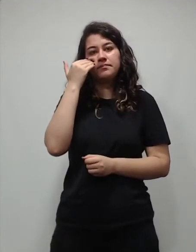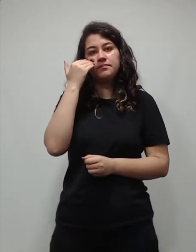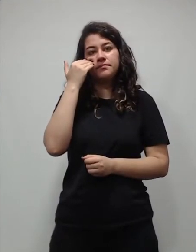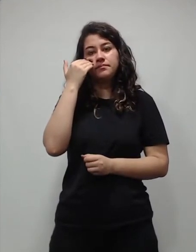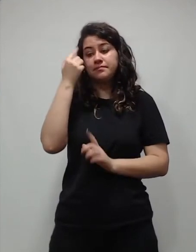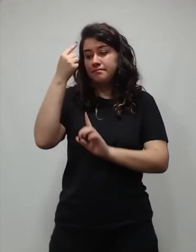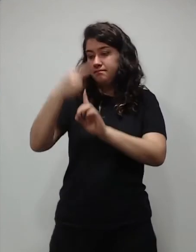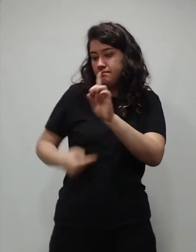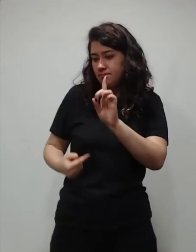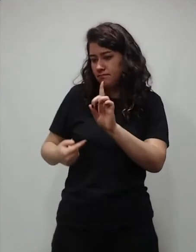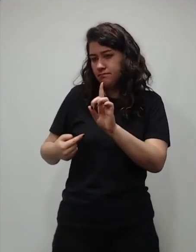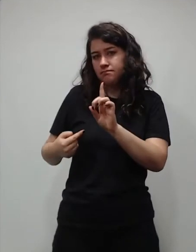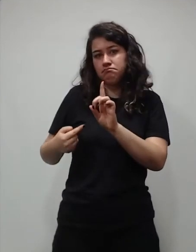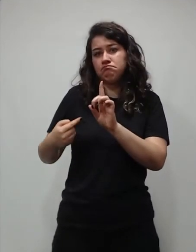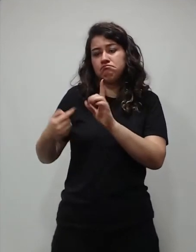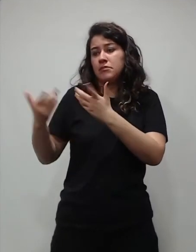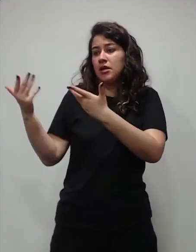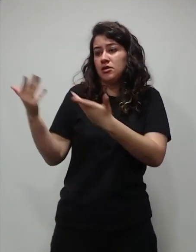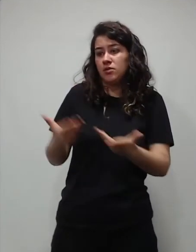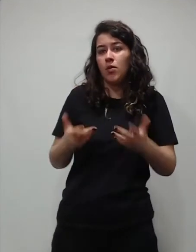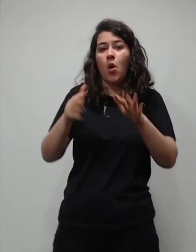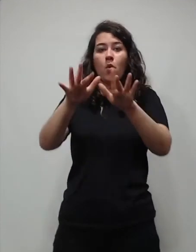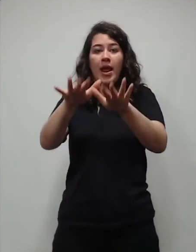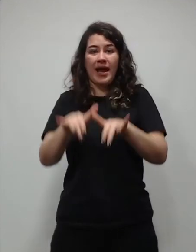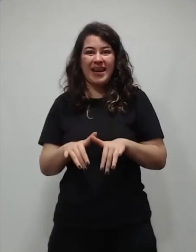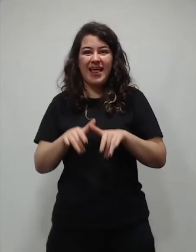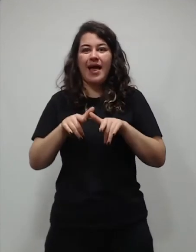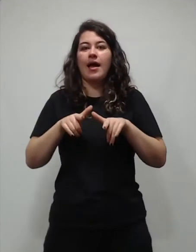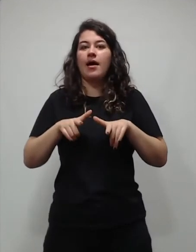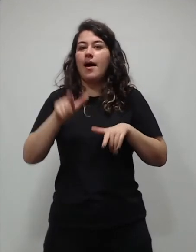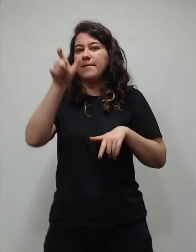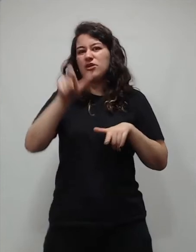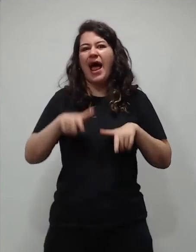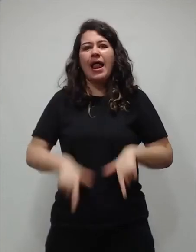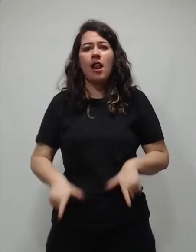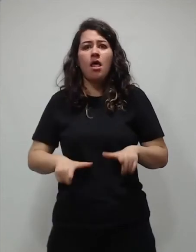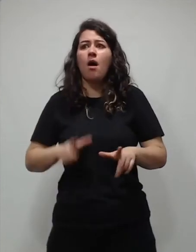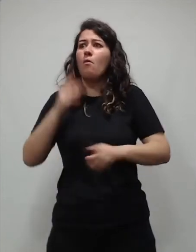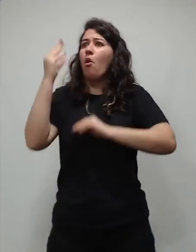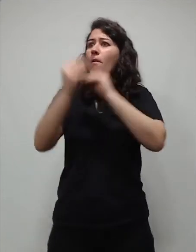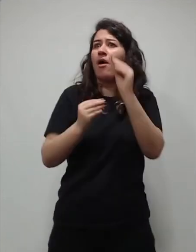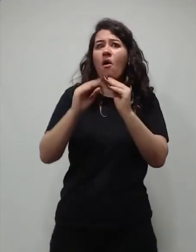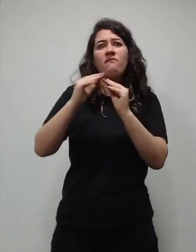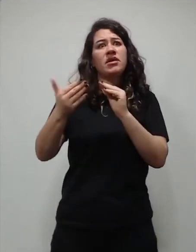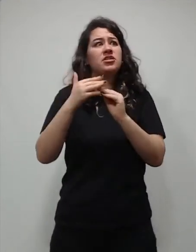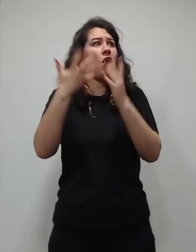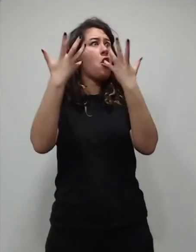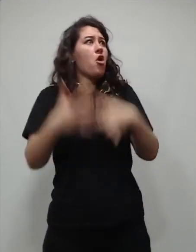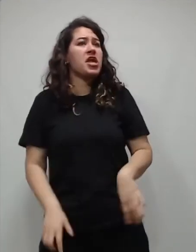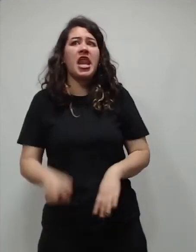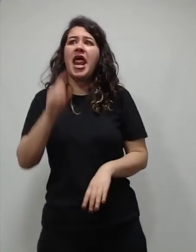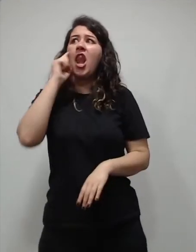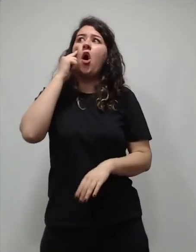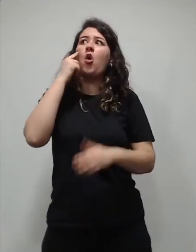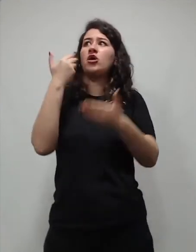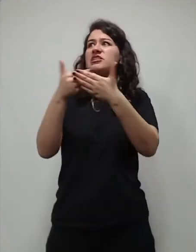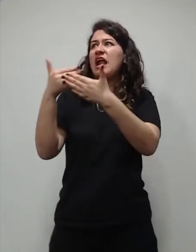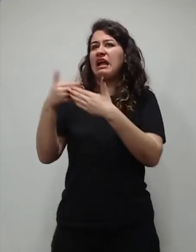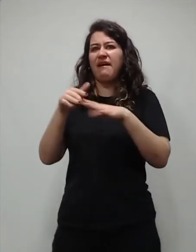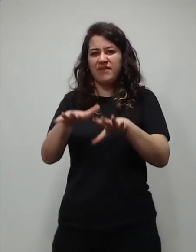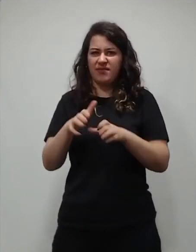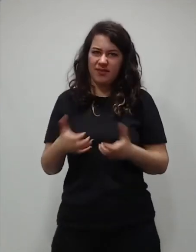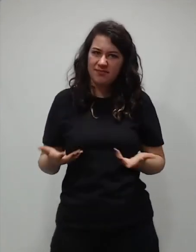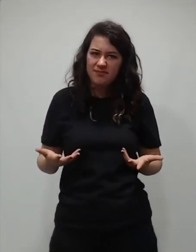al mes ACE recibió una carta del alcalde preocupadísimo porque los vecinos no quieren que los locos estén allí.